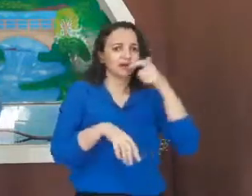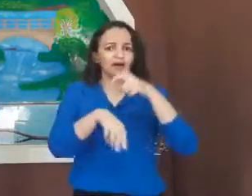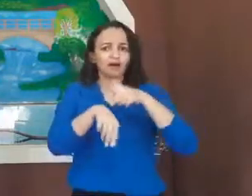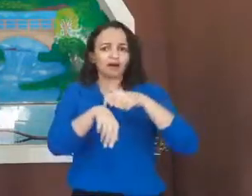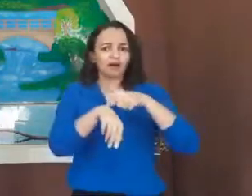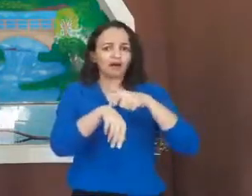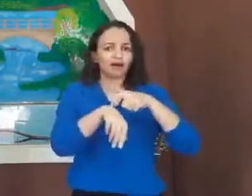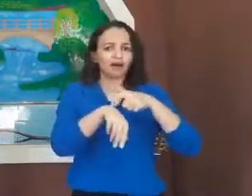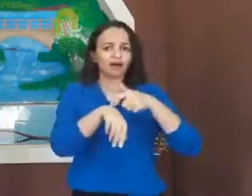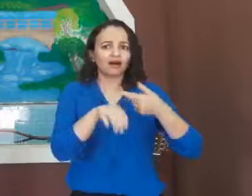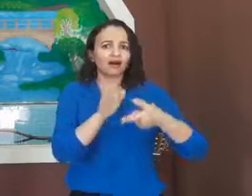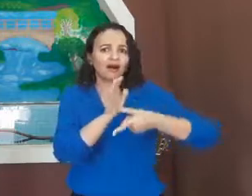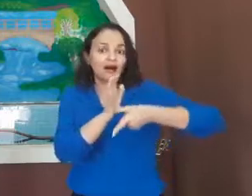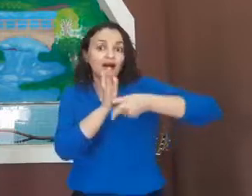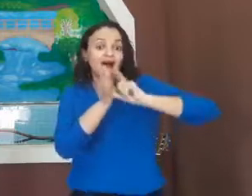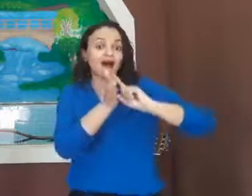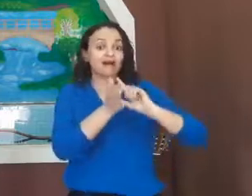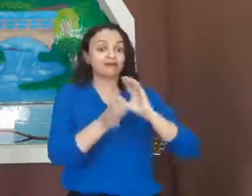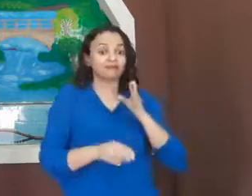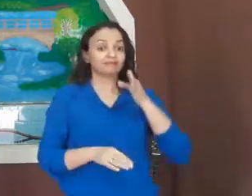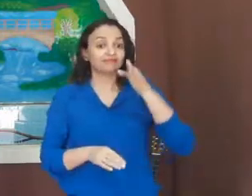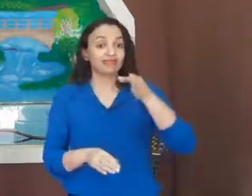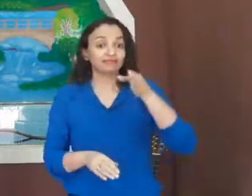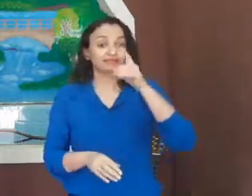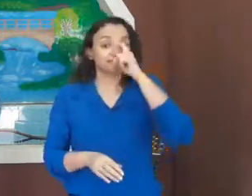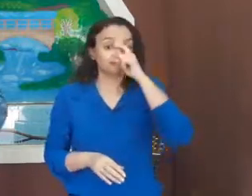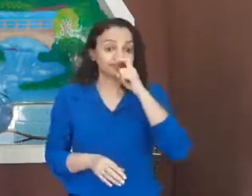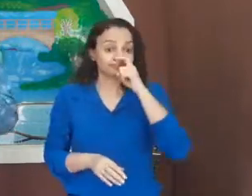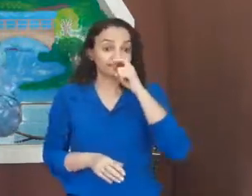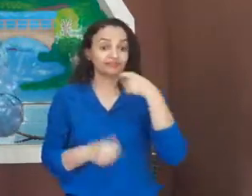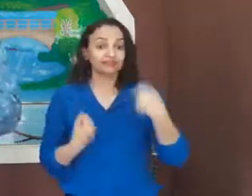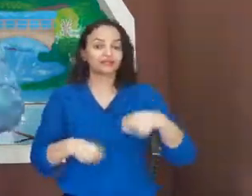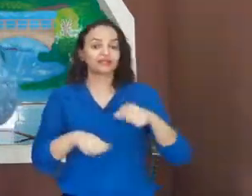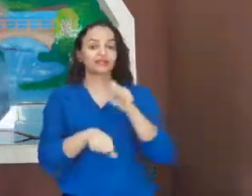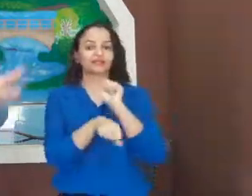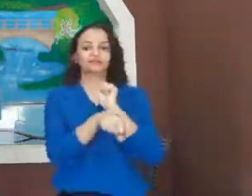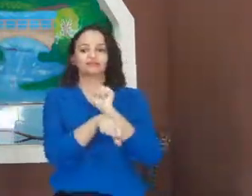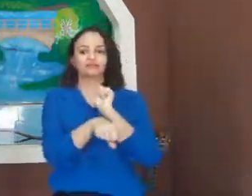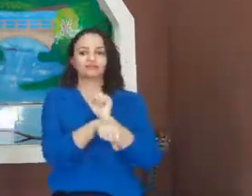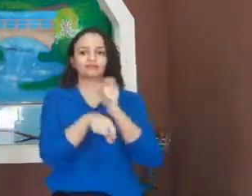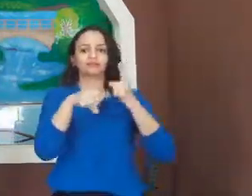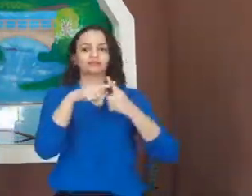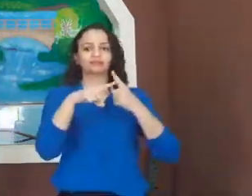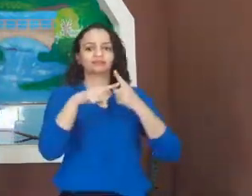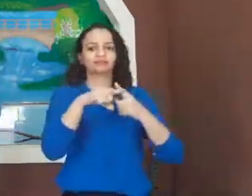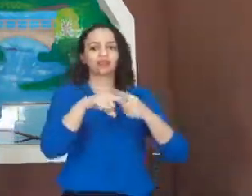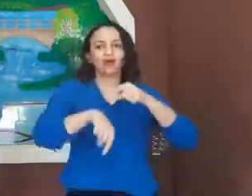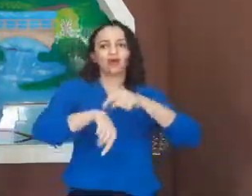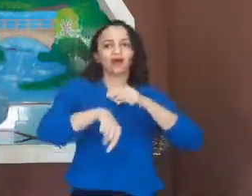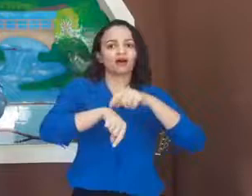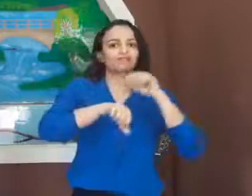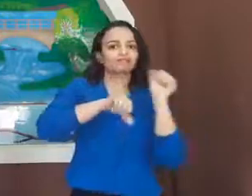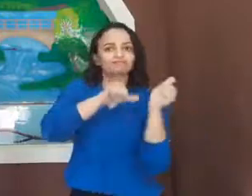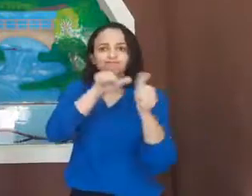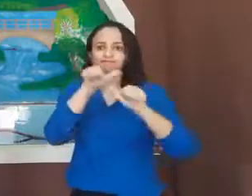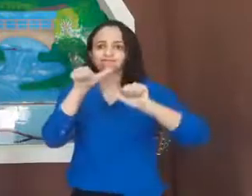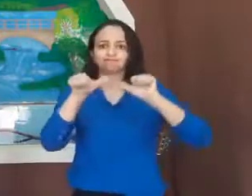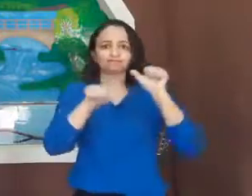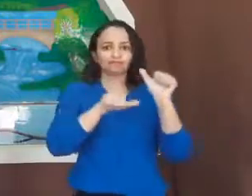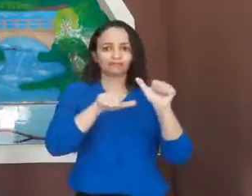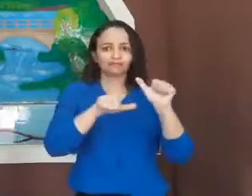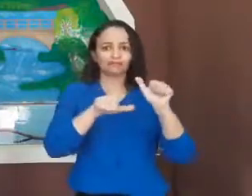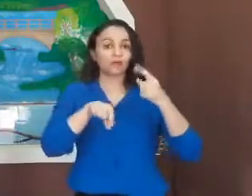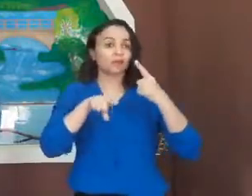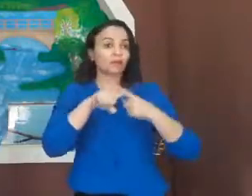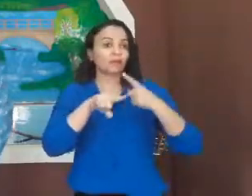compromissos uma hora antes e tiveram que esperar, né? Porque a mudança do horário será ainda, se